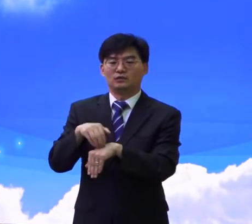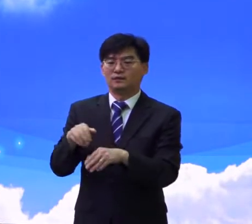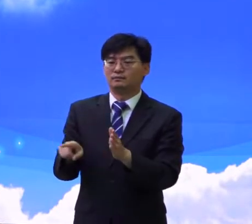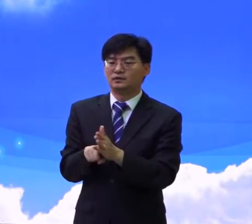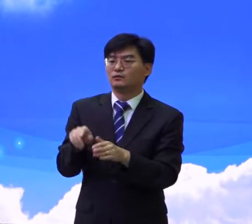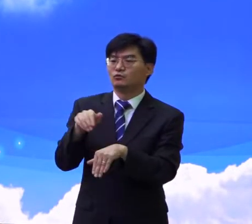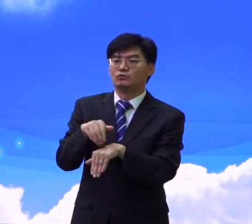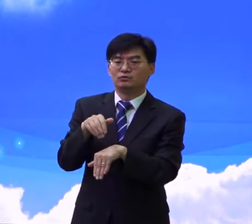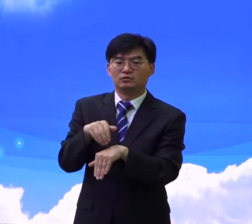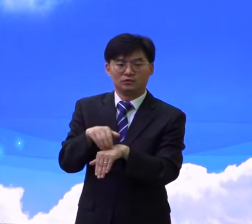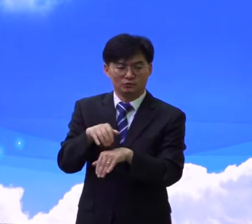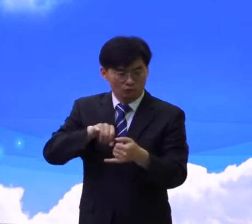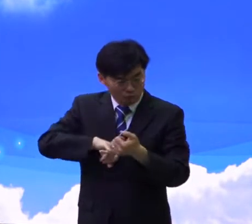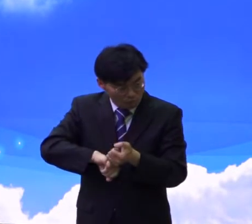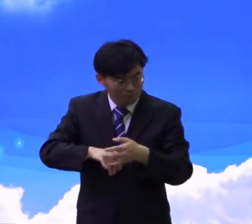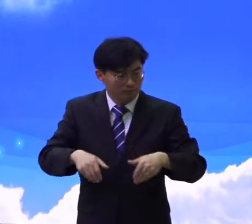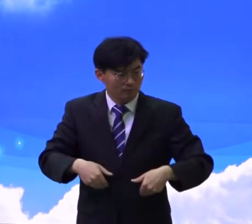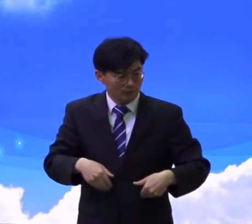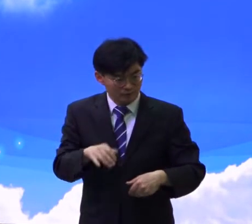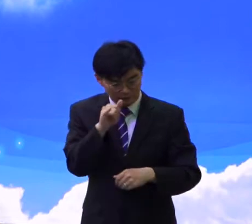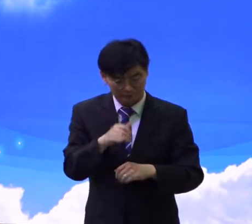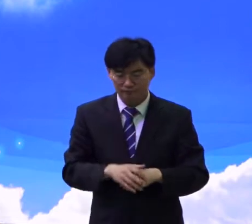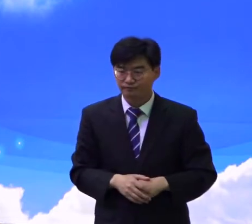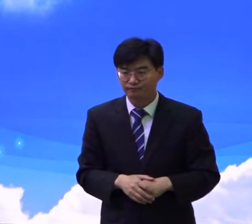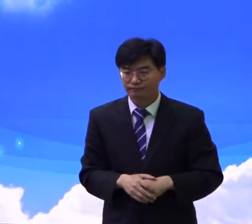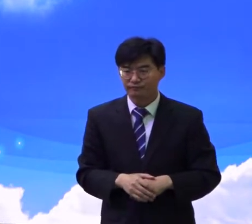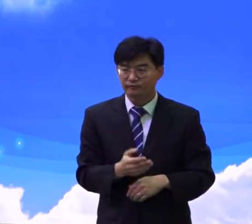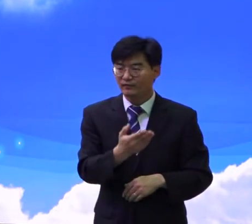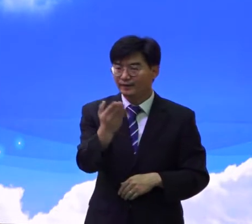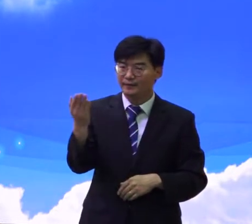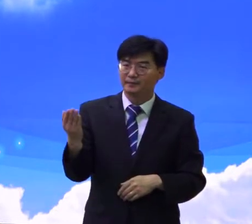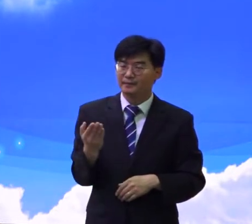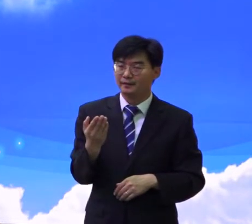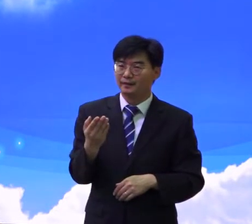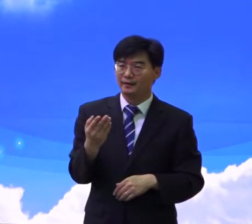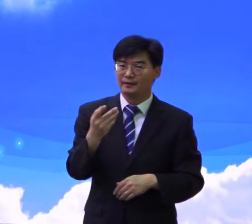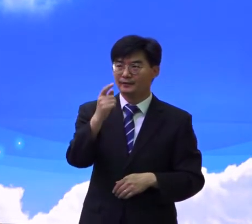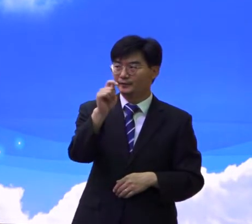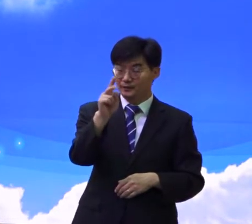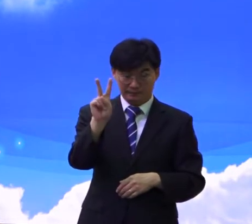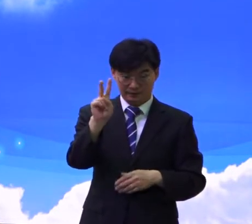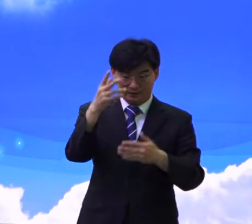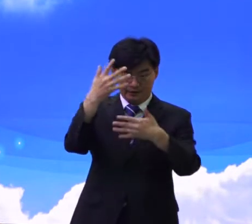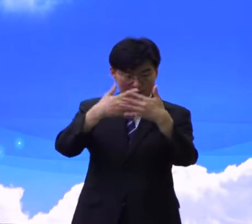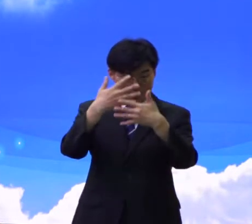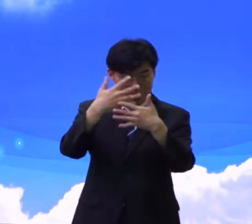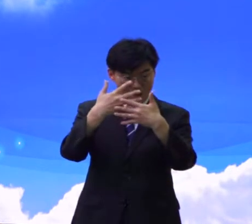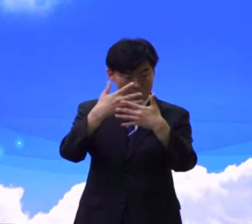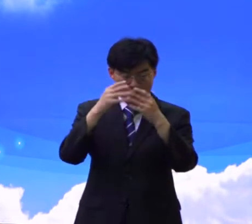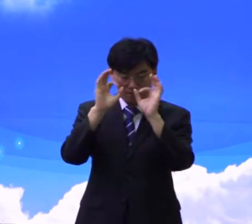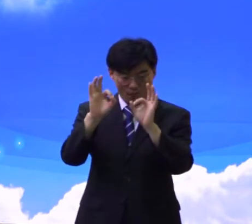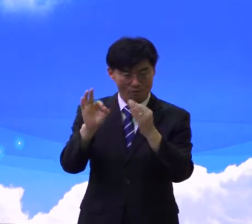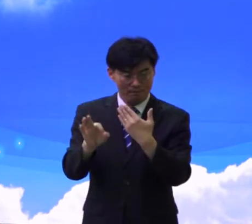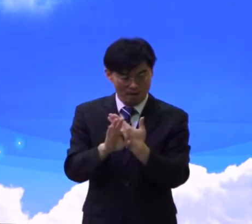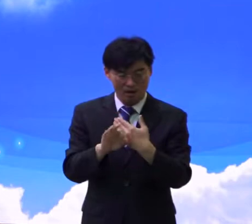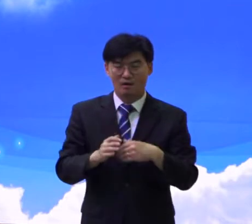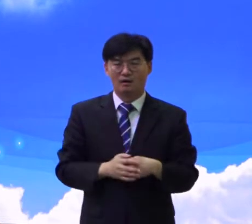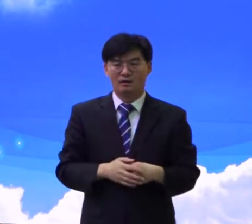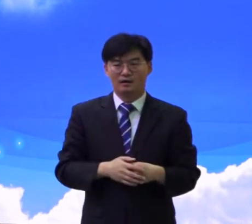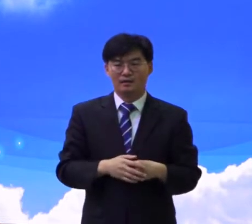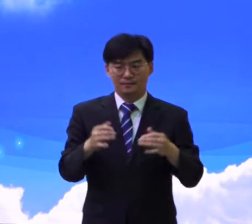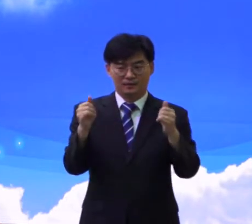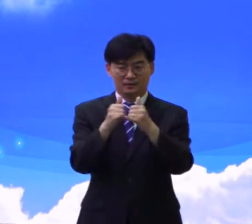여러분, 영화를 좋아하시는 분들이 계실 텐데 옛날 고대 그런 영화, 전쟁을 그린 영화들을 보신